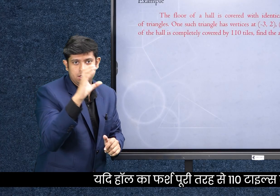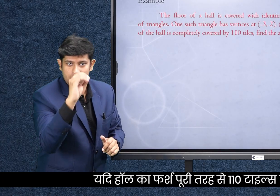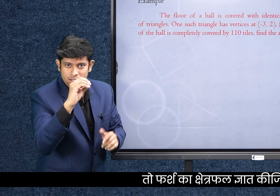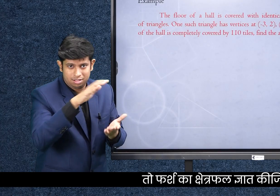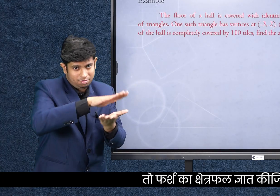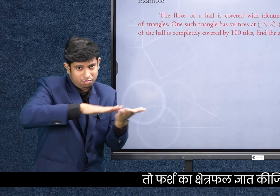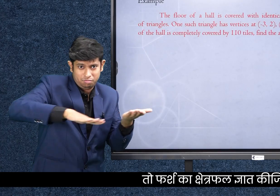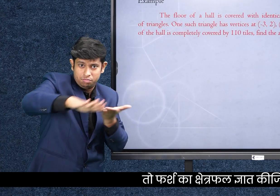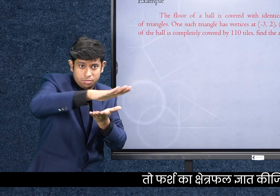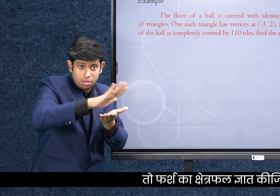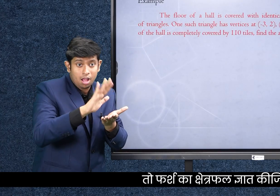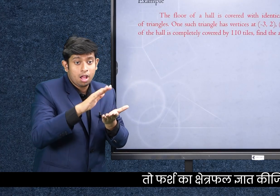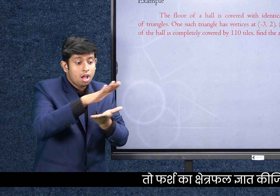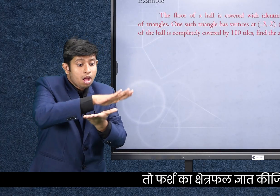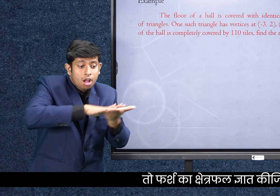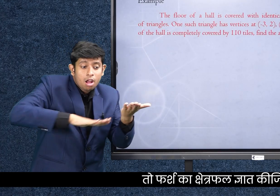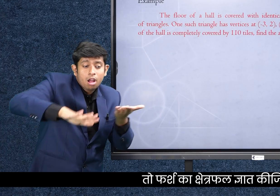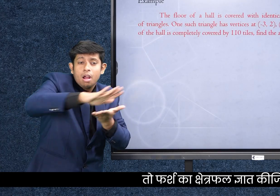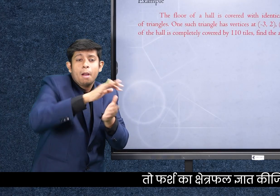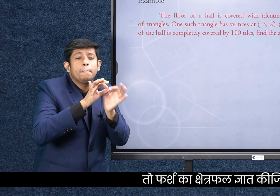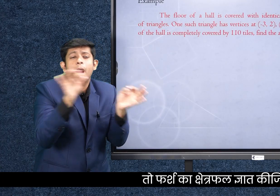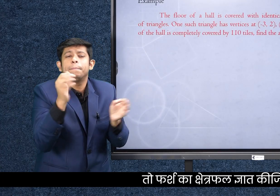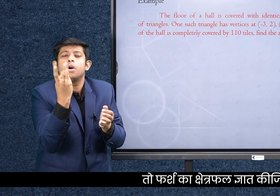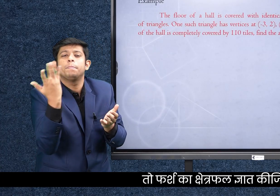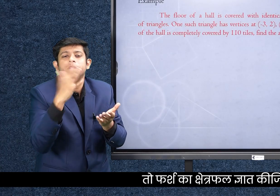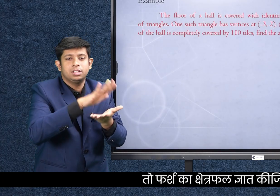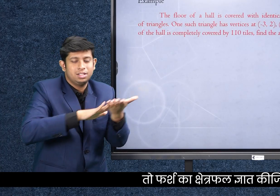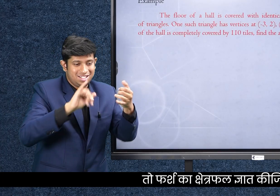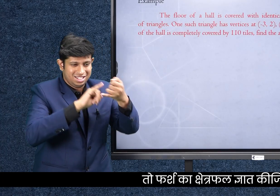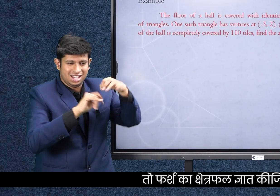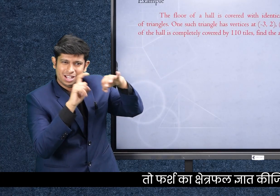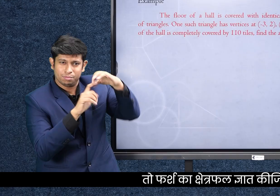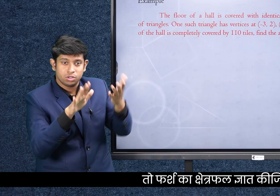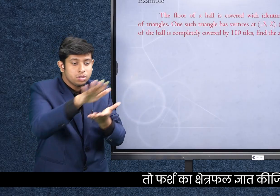तो फर्श का क्षेत्रफल ज्ञात कीजिए।